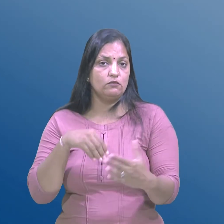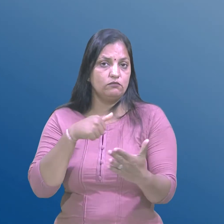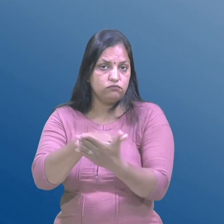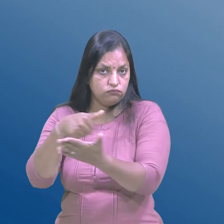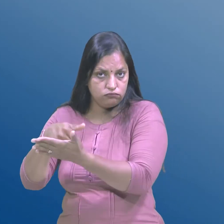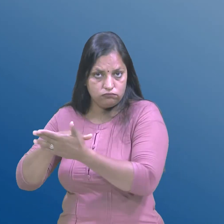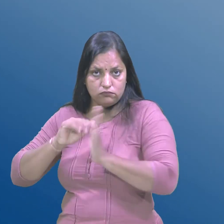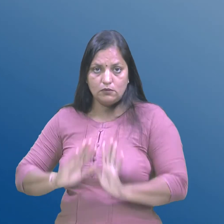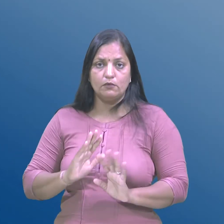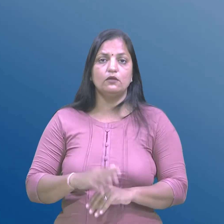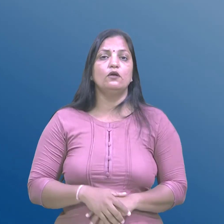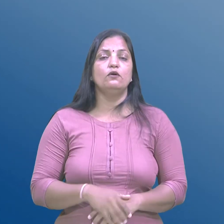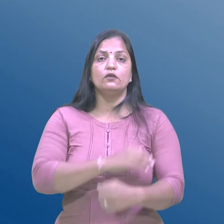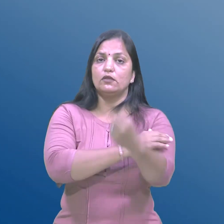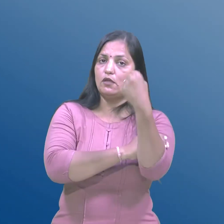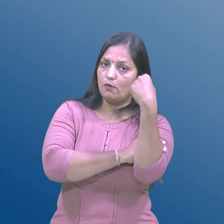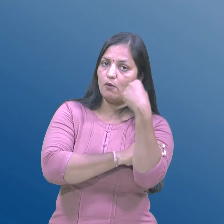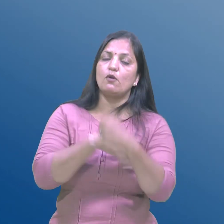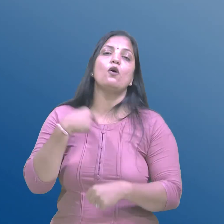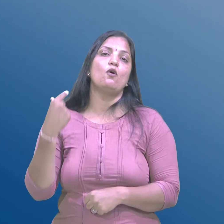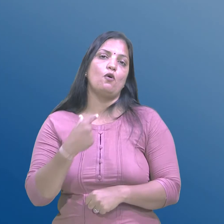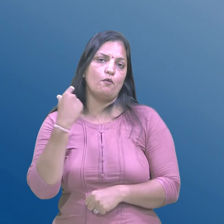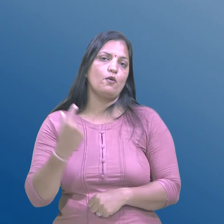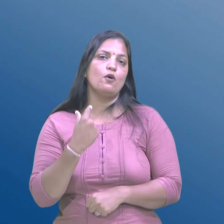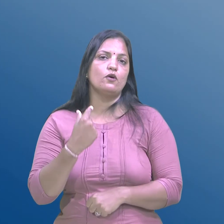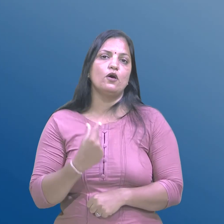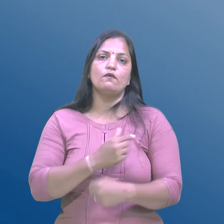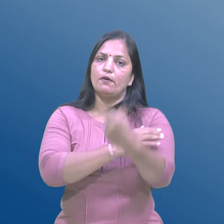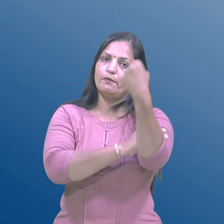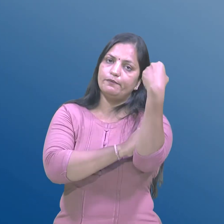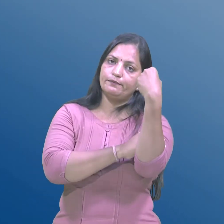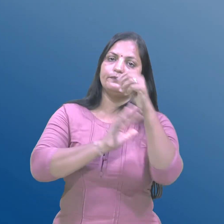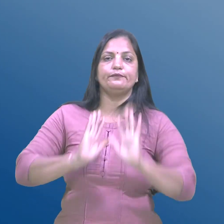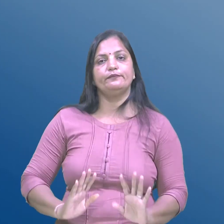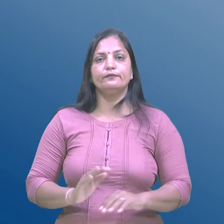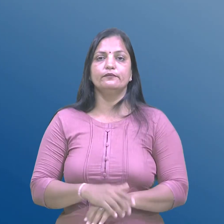પહોંચવાના તેમના અધિકારોનો ઉપયોગ કરવા સક્ષમ છે.